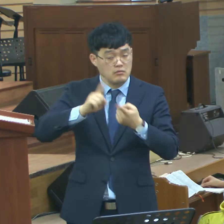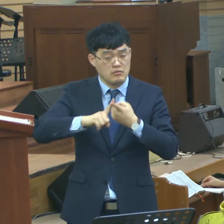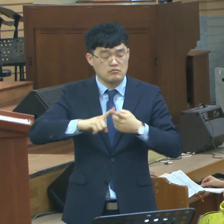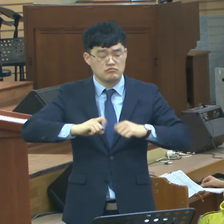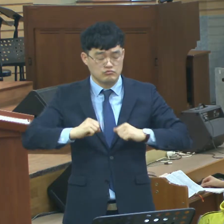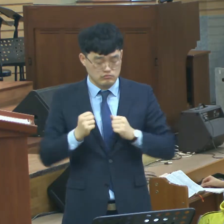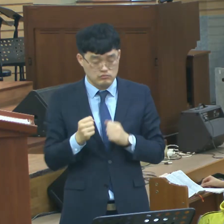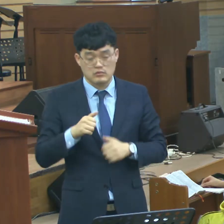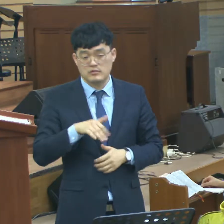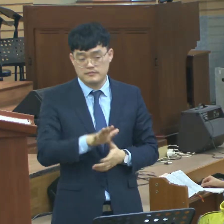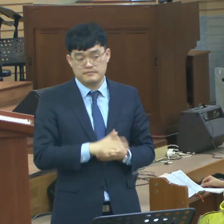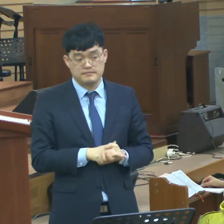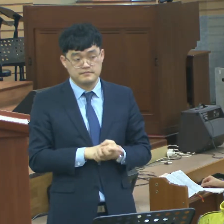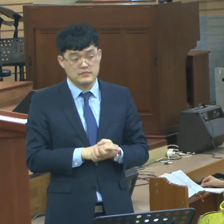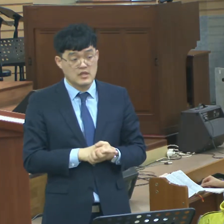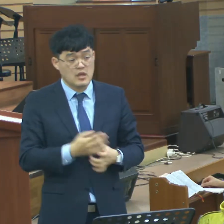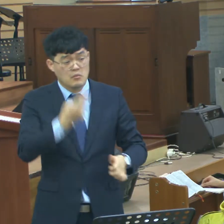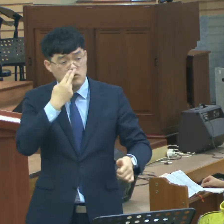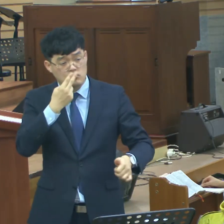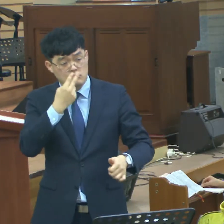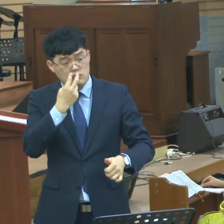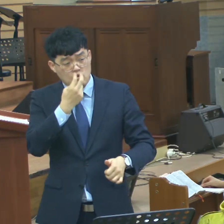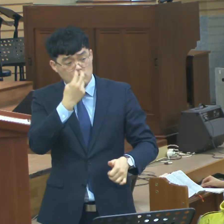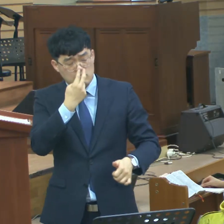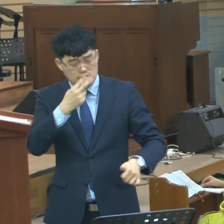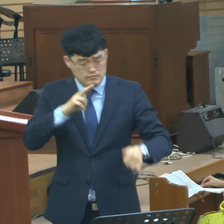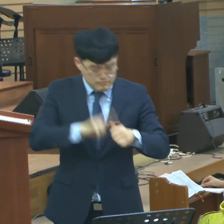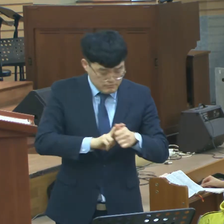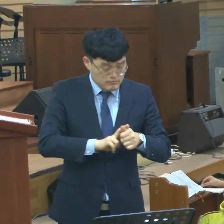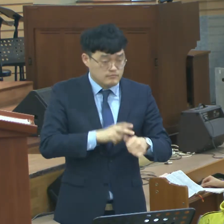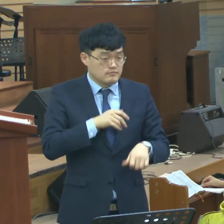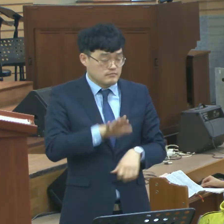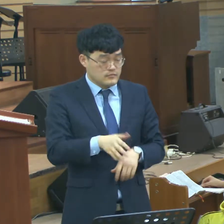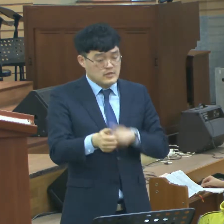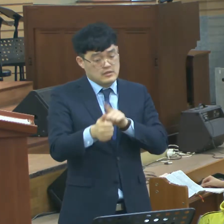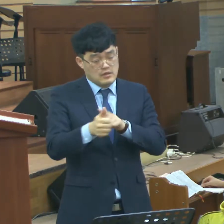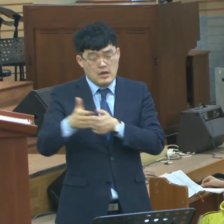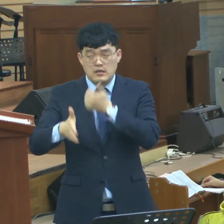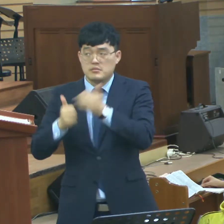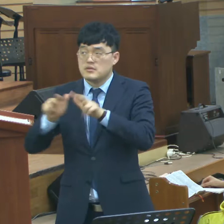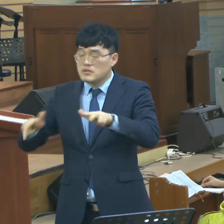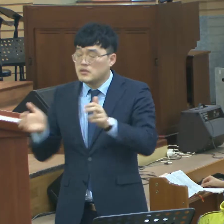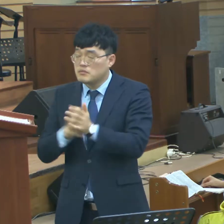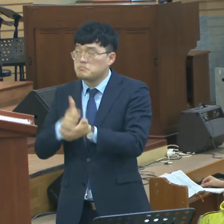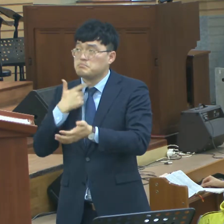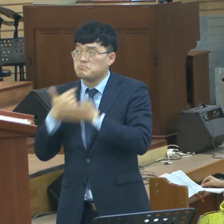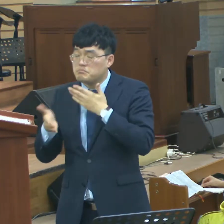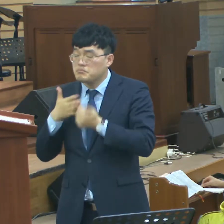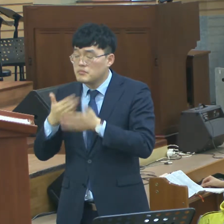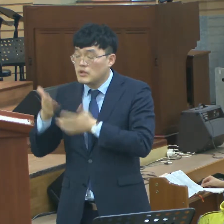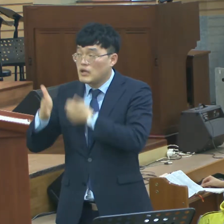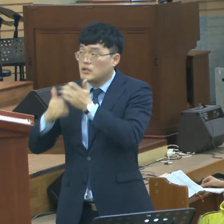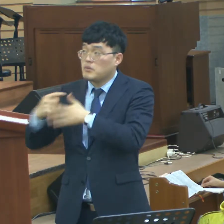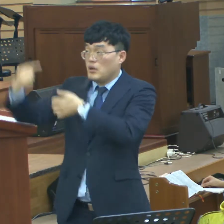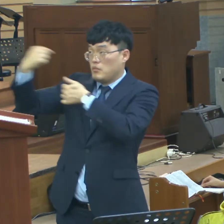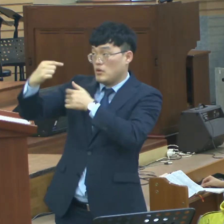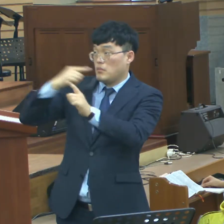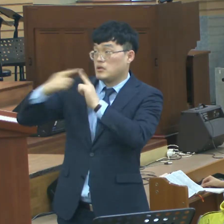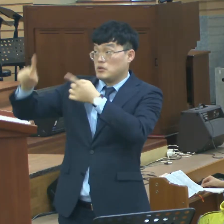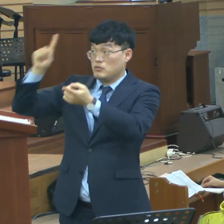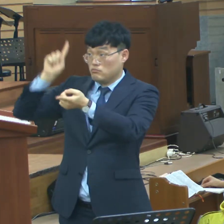없어요. 이것은 목숨을 걸고 하는 거예요. 그런데 엘리야는 그동안 하나님을 경험해 보니까 말씀한 뒤에 뒤로